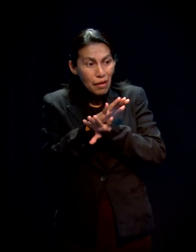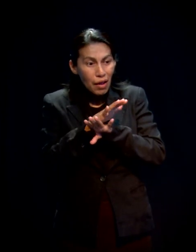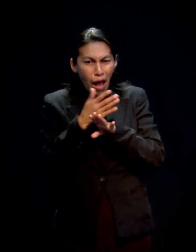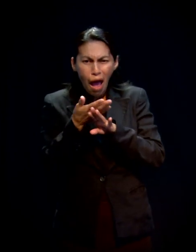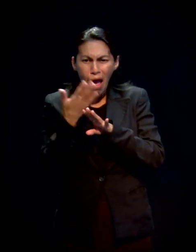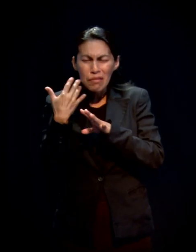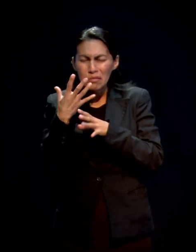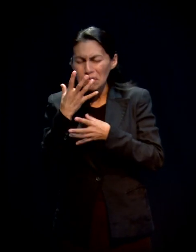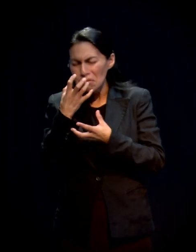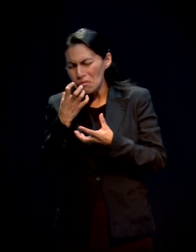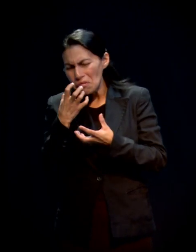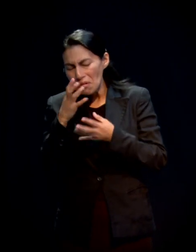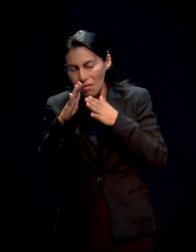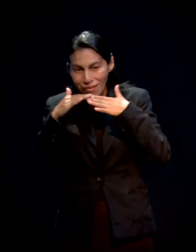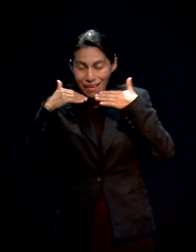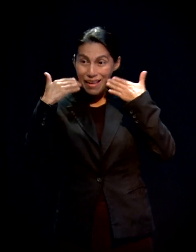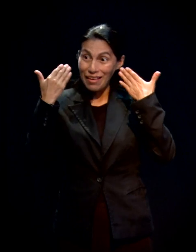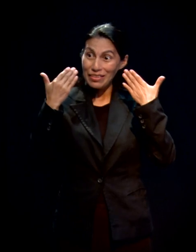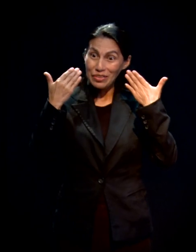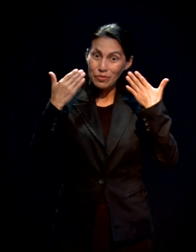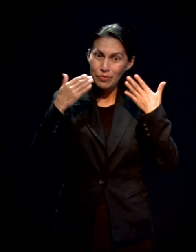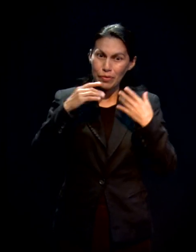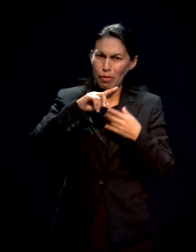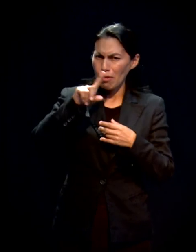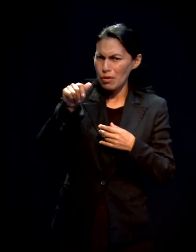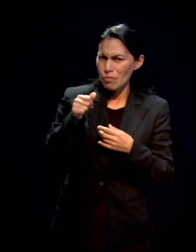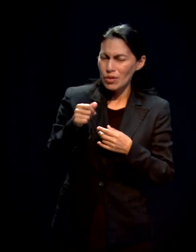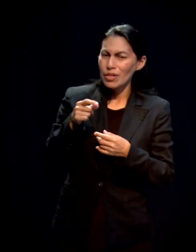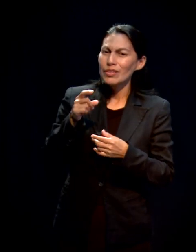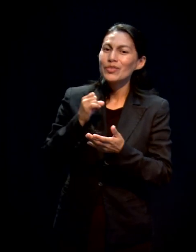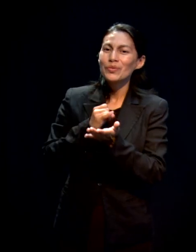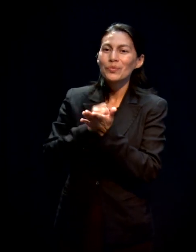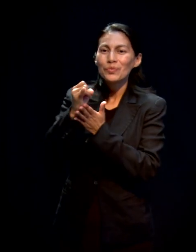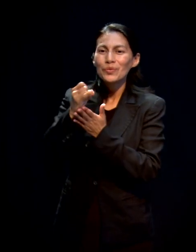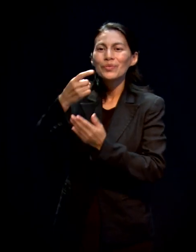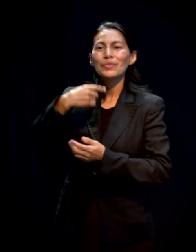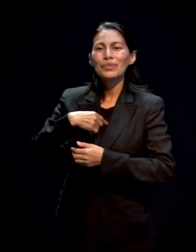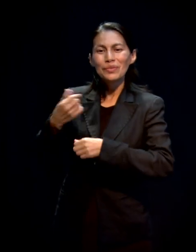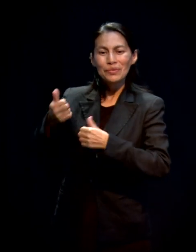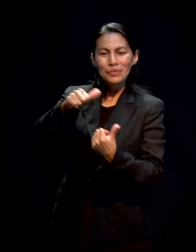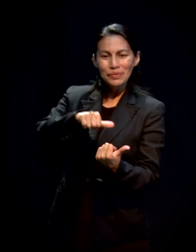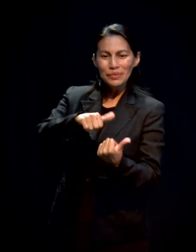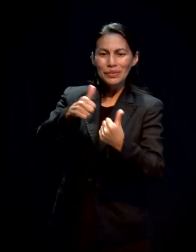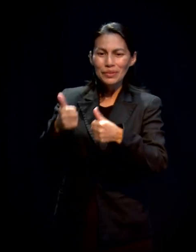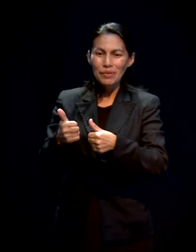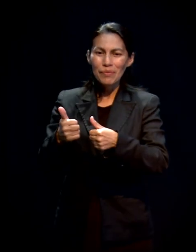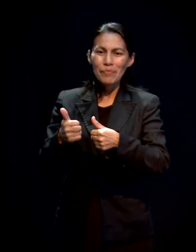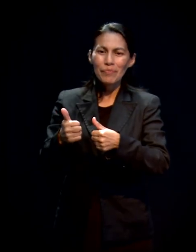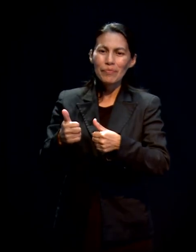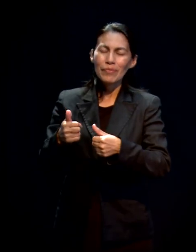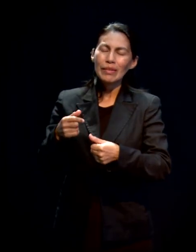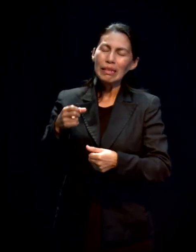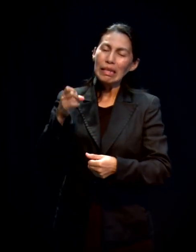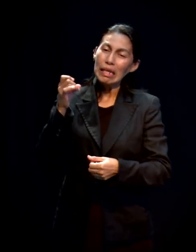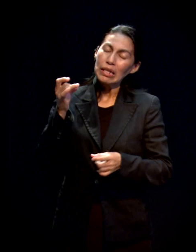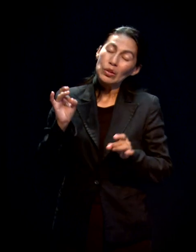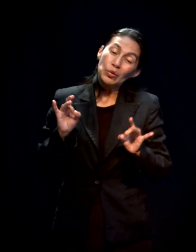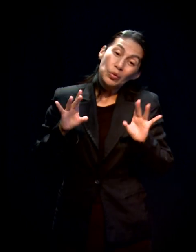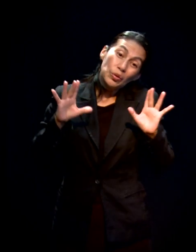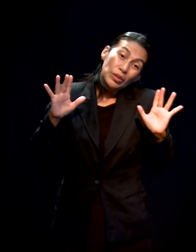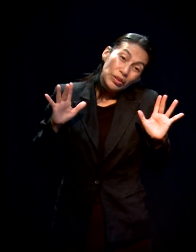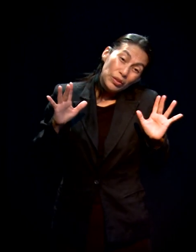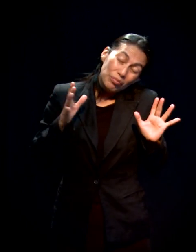rostro se iba alegrando por conocer a jesús y buen tiempo en que dijo me voy a bautizar no voy a entregarme al maestro del virus y en ese